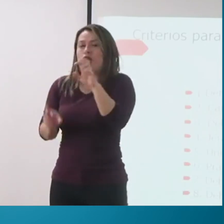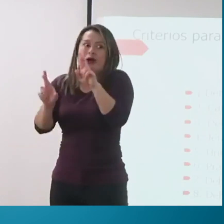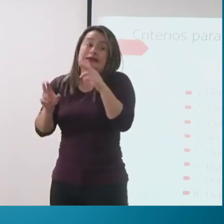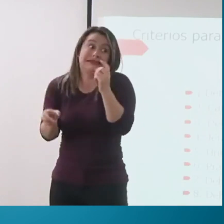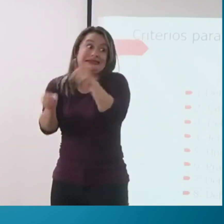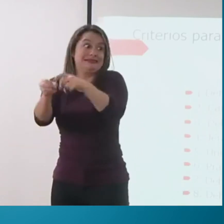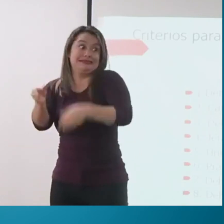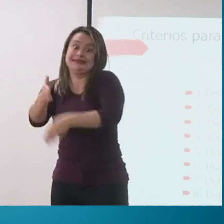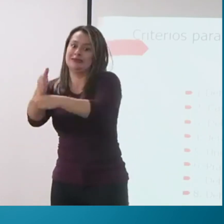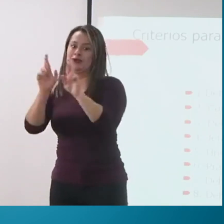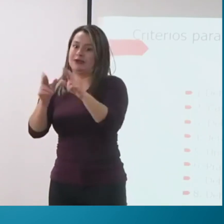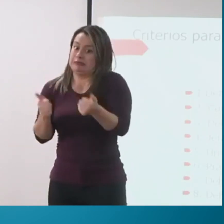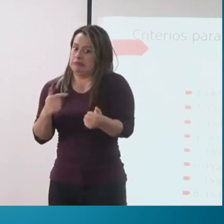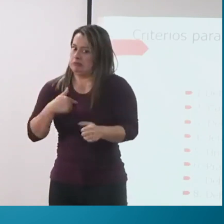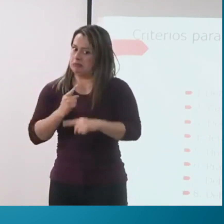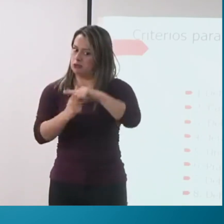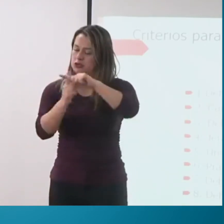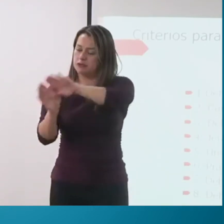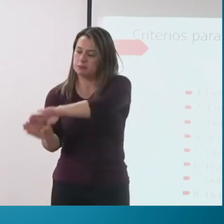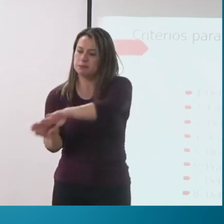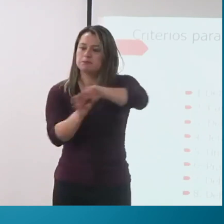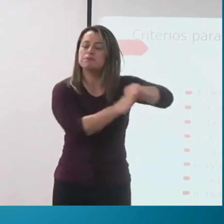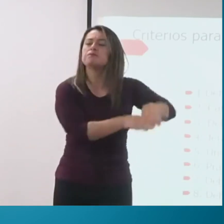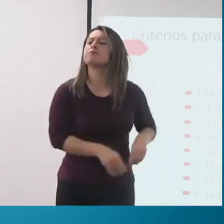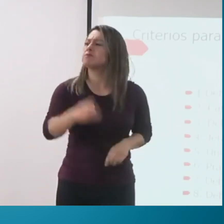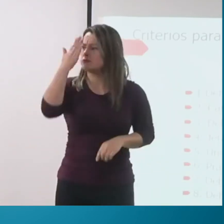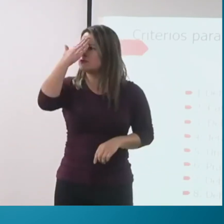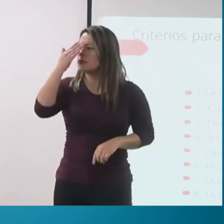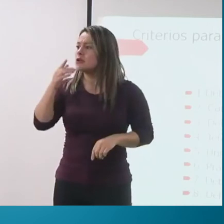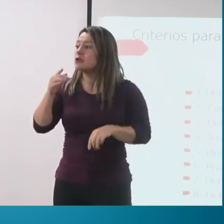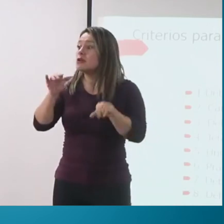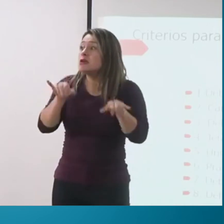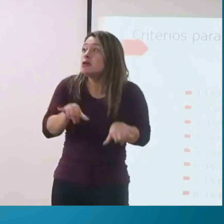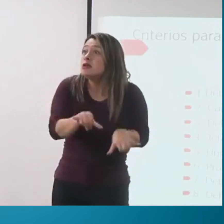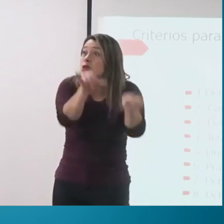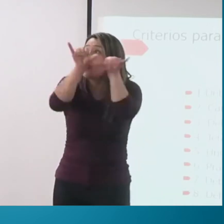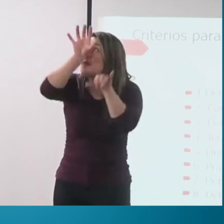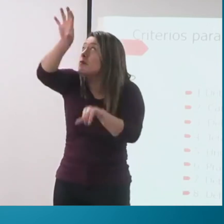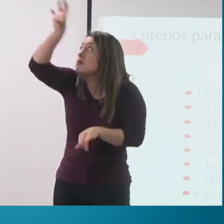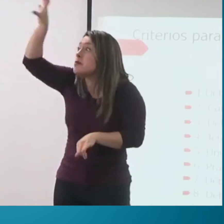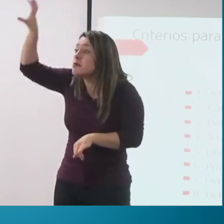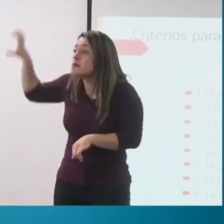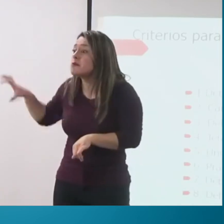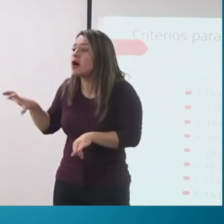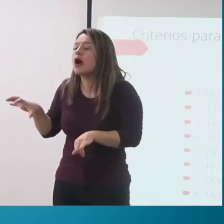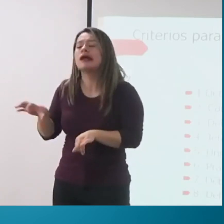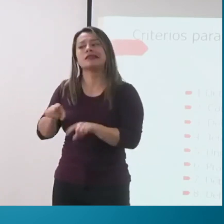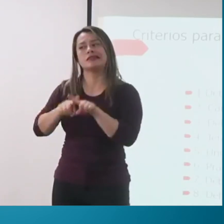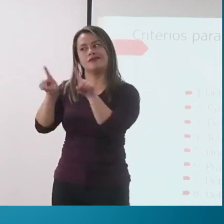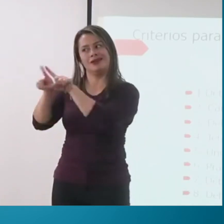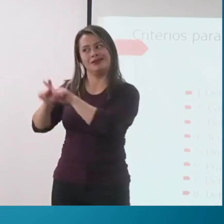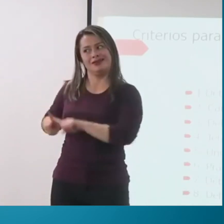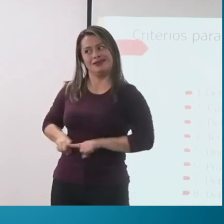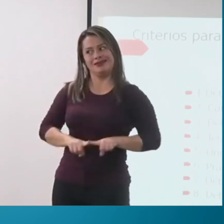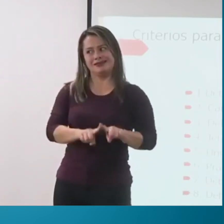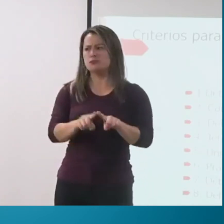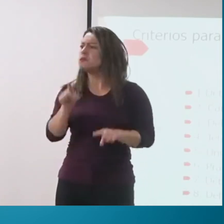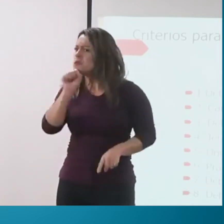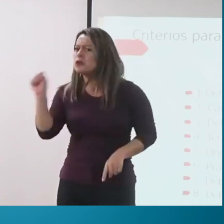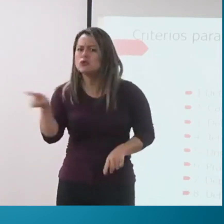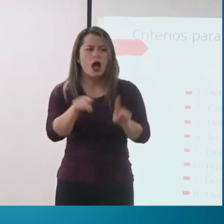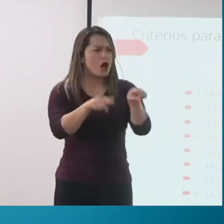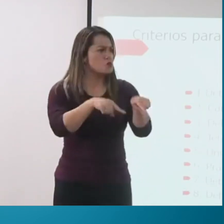país define cómo hacer los manuales, ¿sí? Baremos, la palabra baremo es cuantificar, plata. Los que son acá